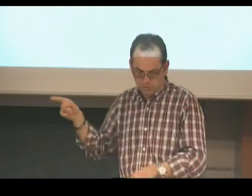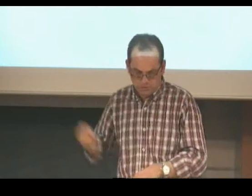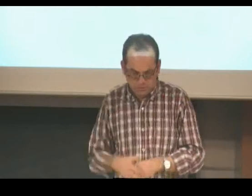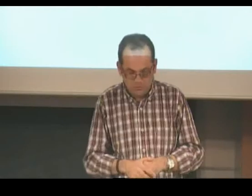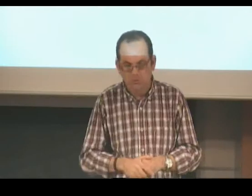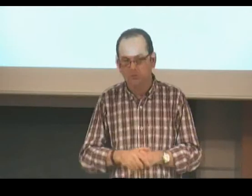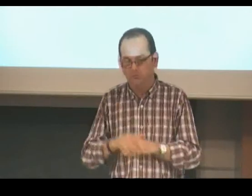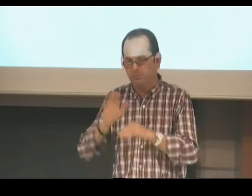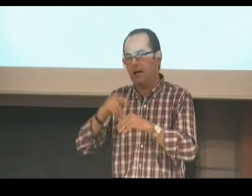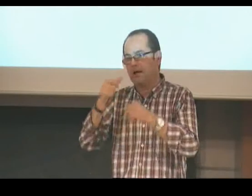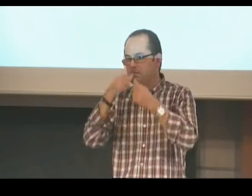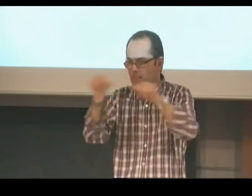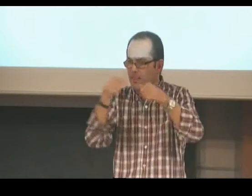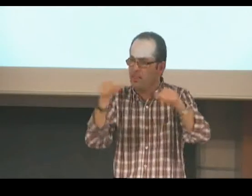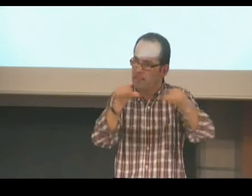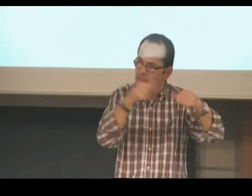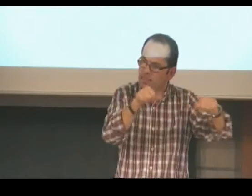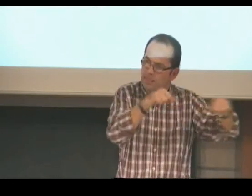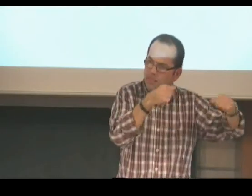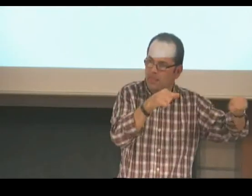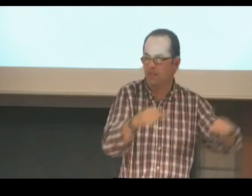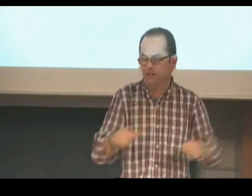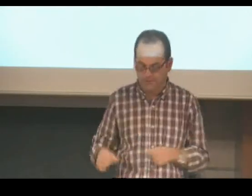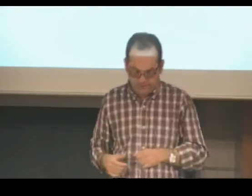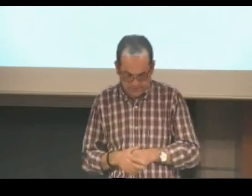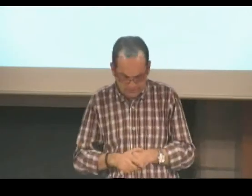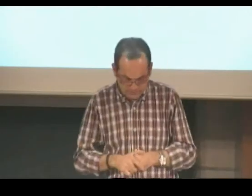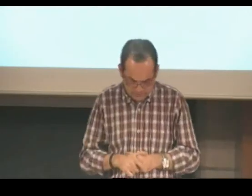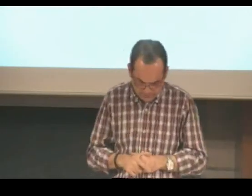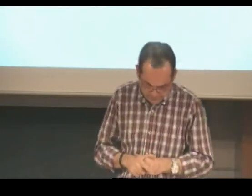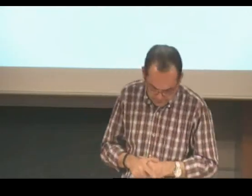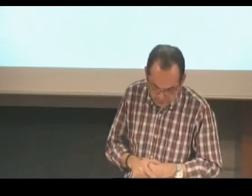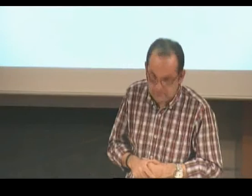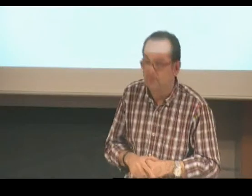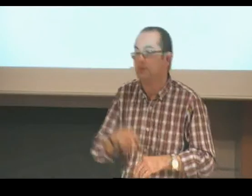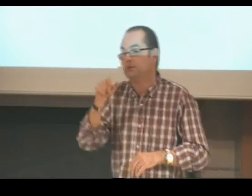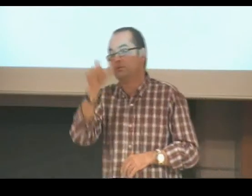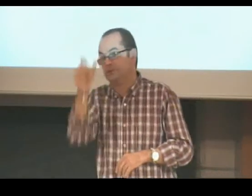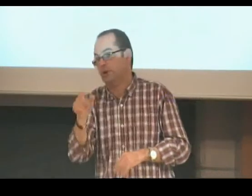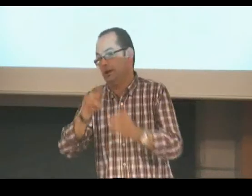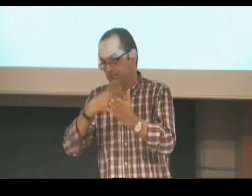que altres persones sordes hi participin per tal d'encarregar-se de l'anotació i la transcripció.